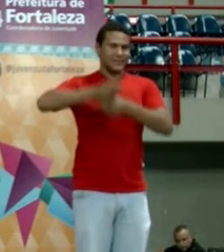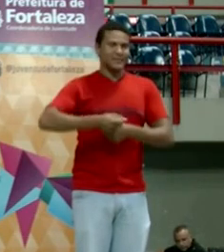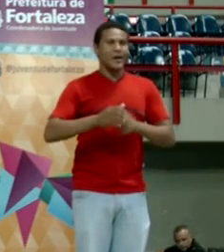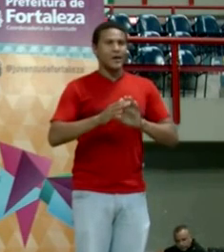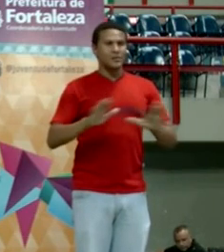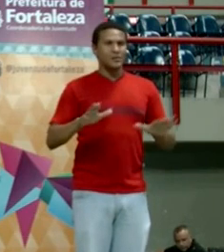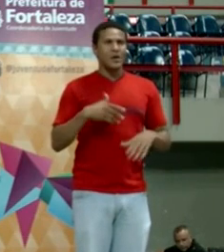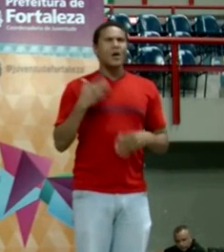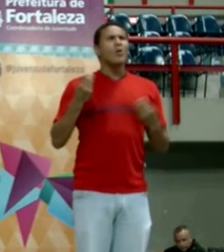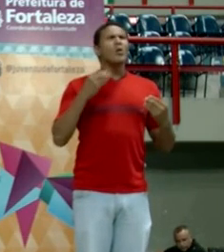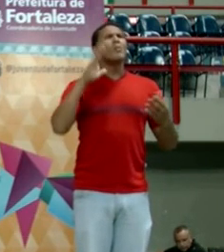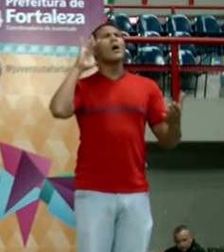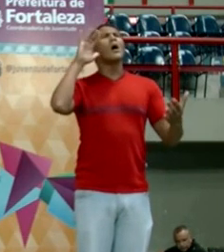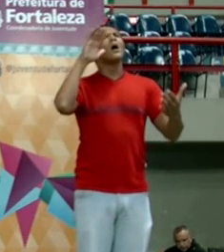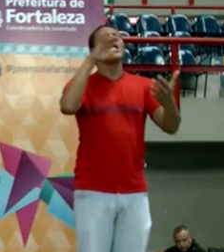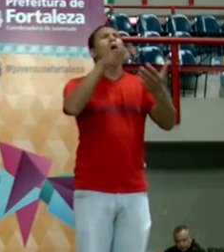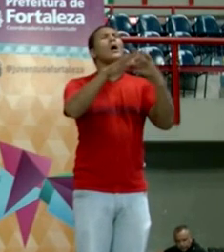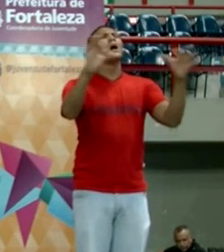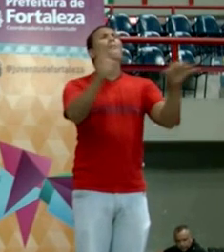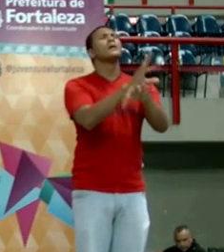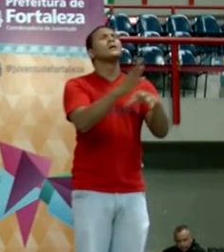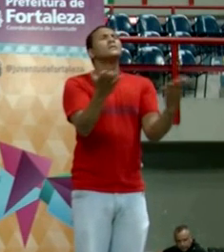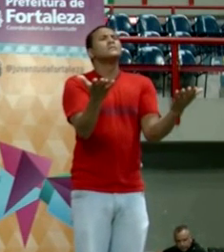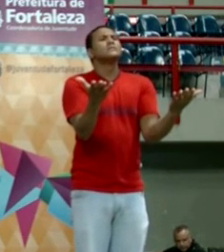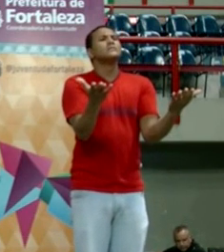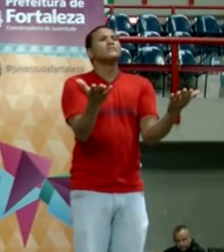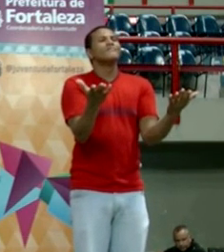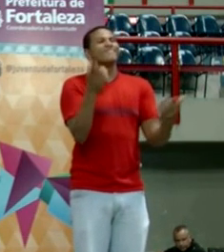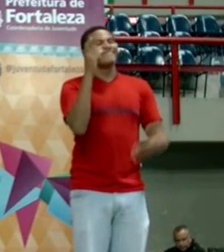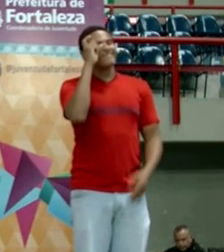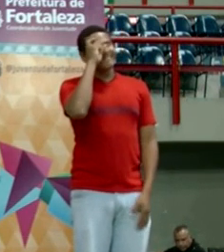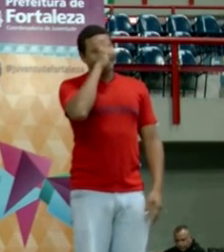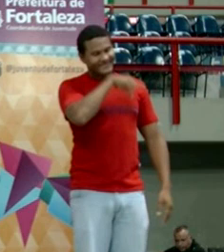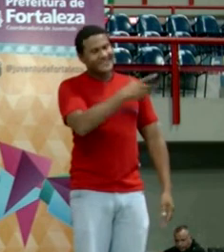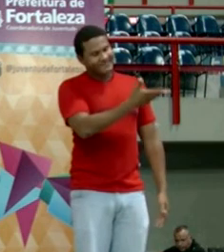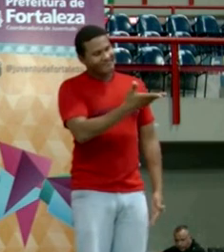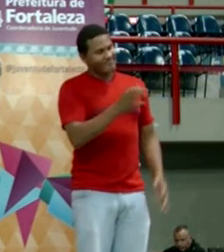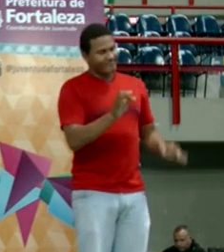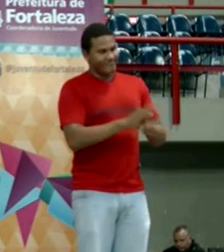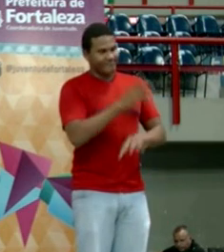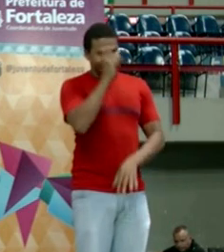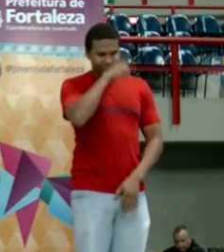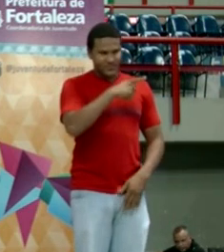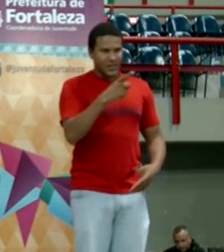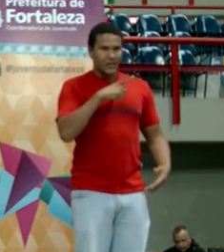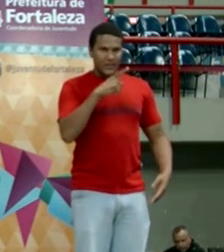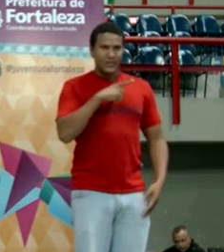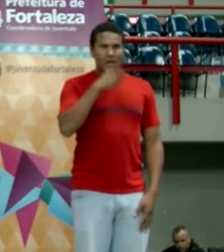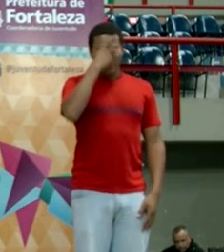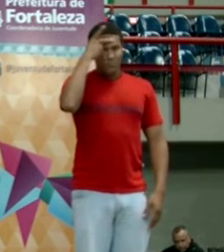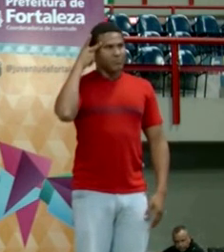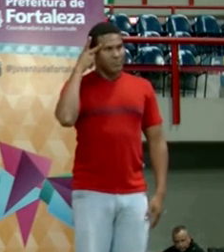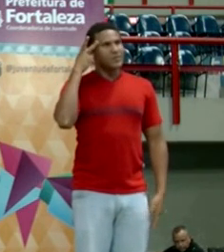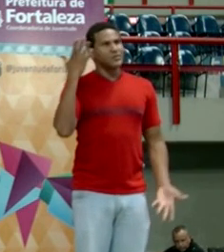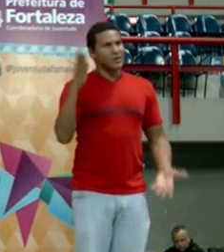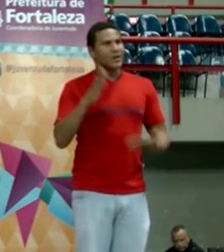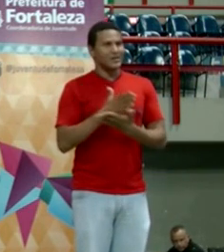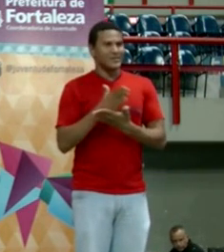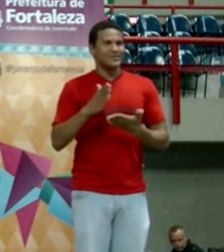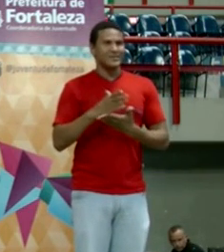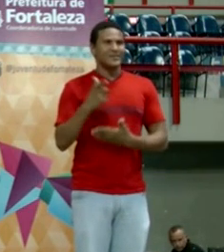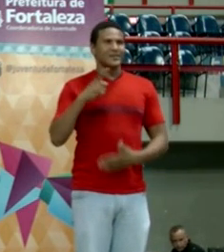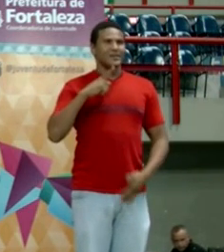Infelizmente, quando é que isso tem prazo para acabar? É difícil acabar. Nós temos pessoas que infelizmente têm